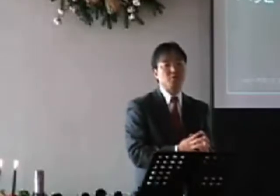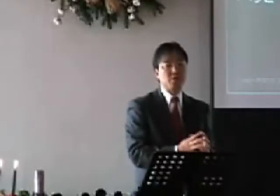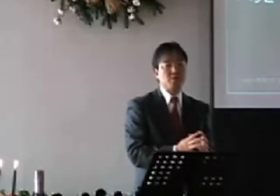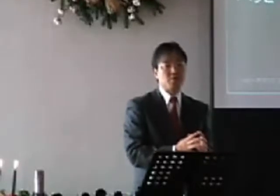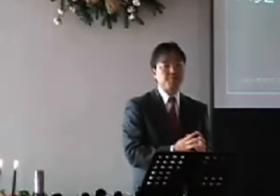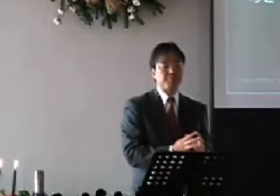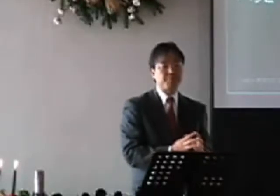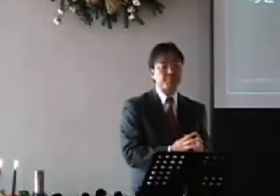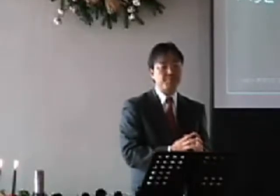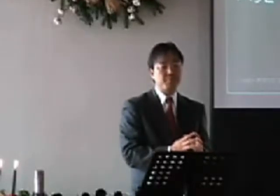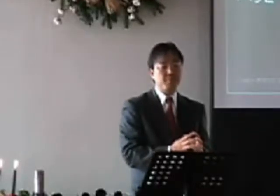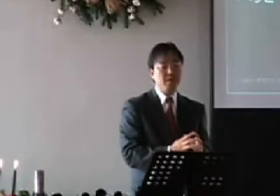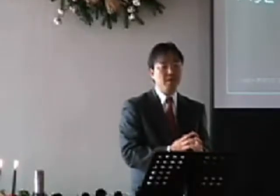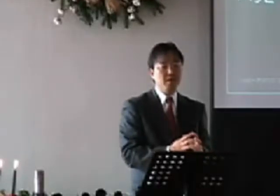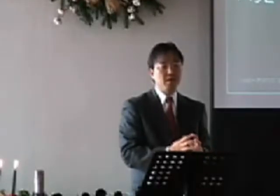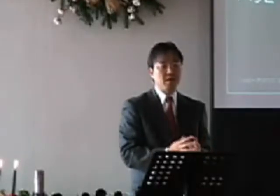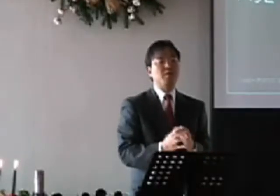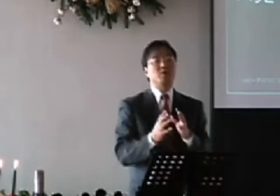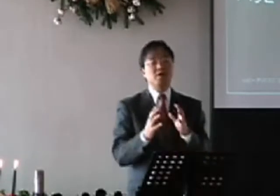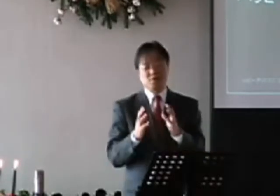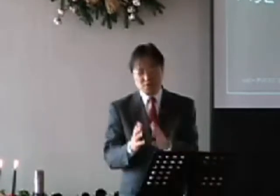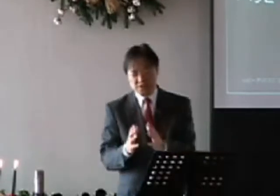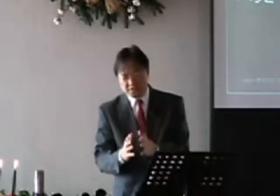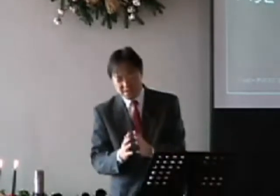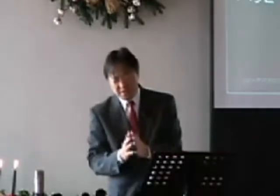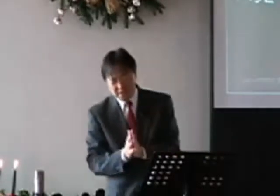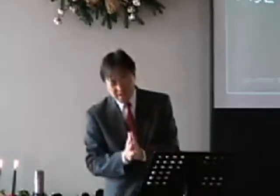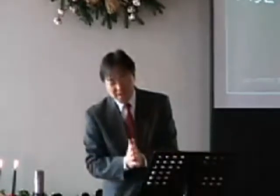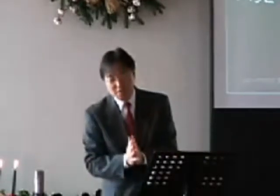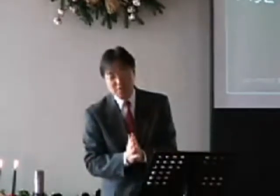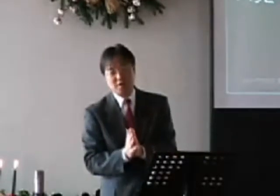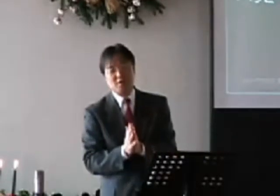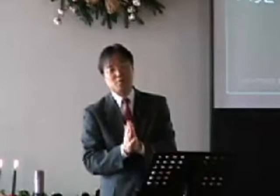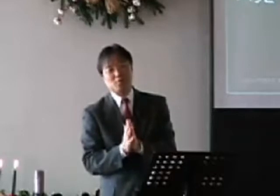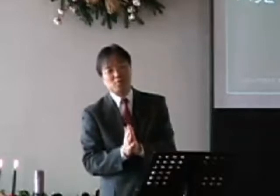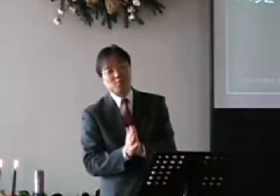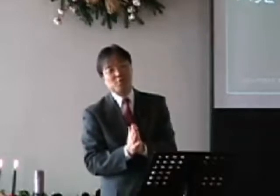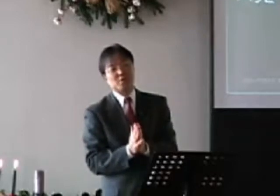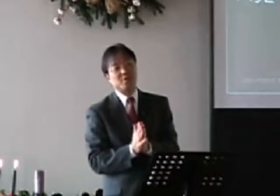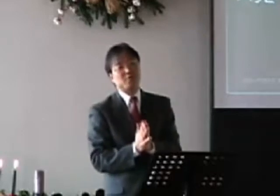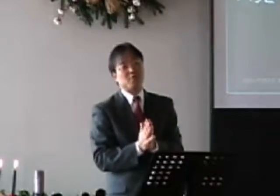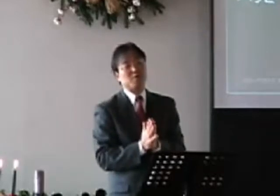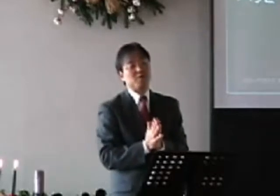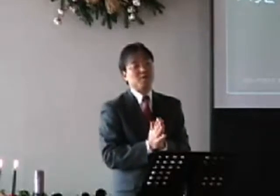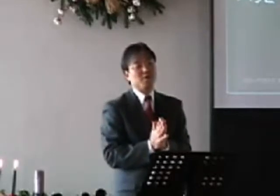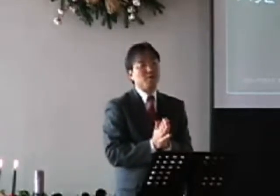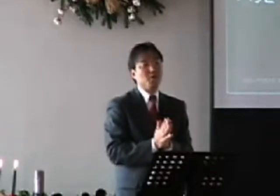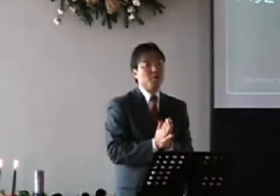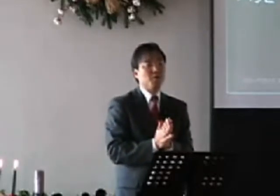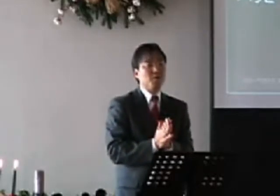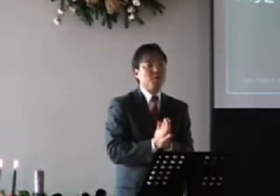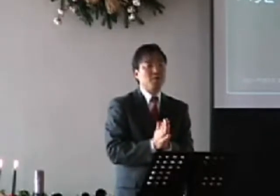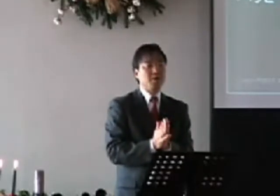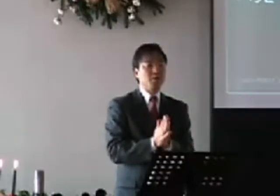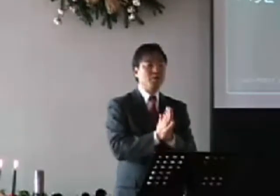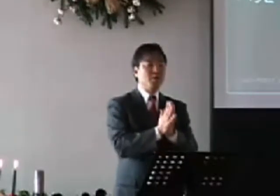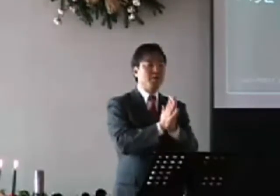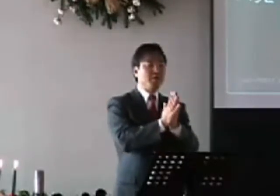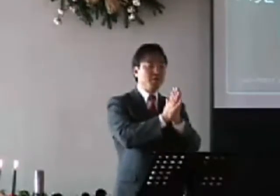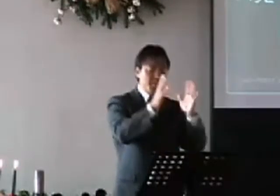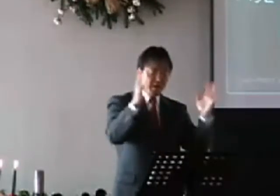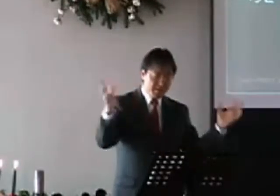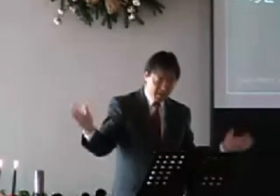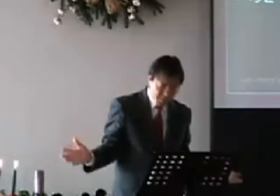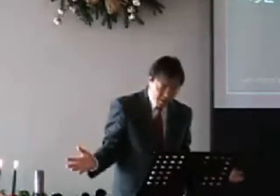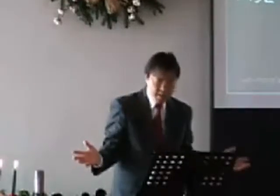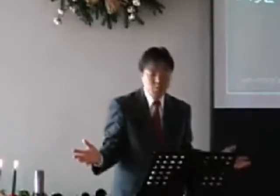人、また誰かからひどい目に遭って辛い思いをしている人、